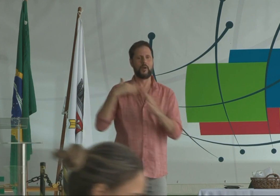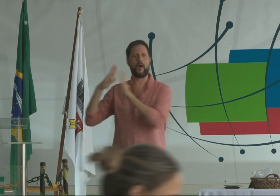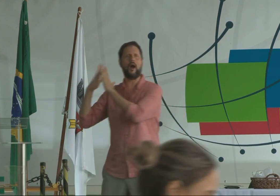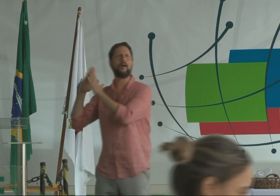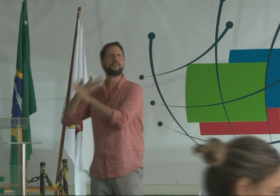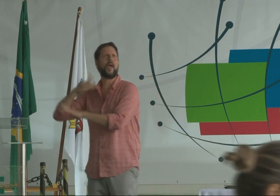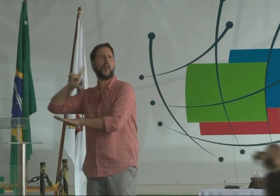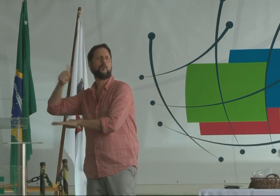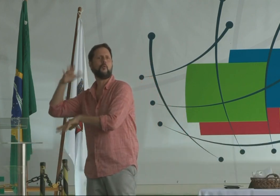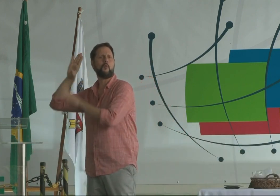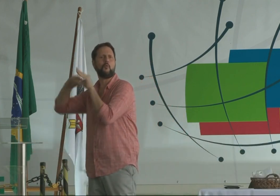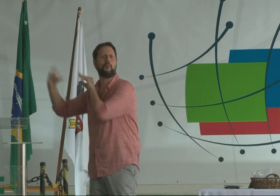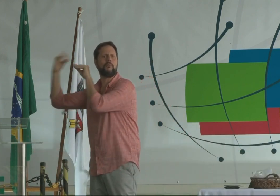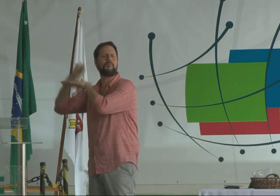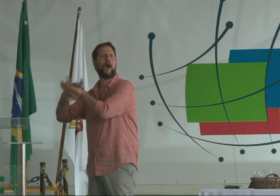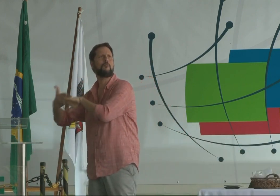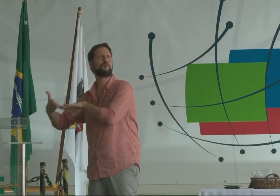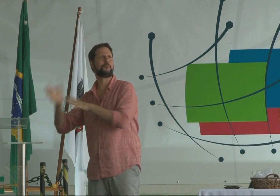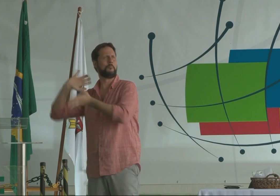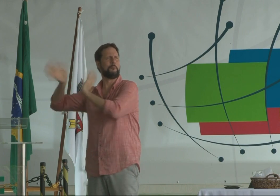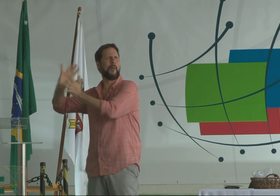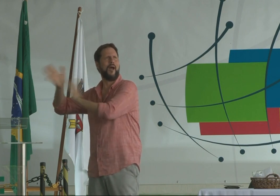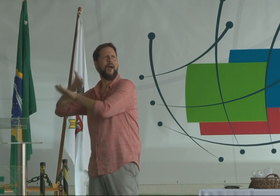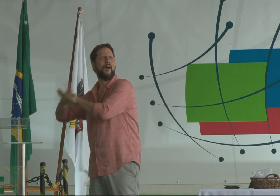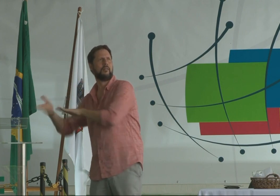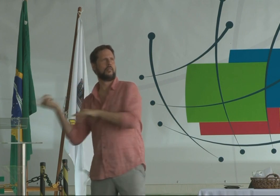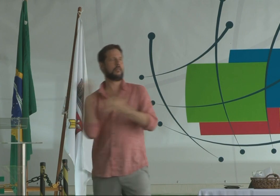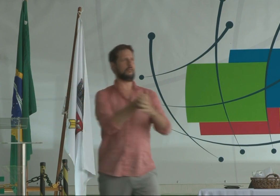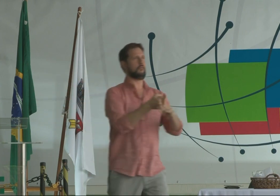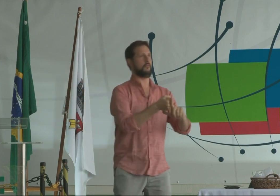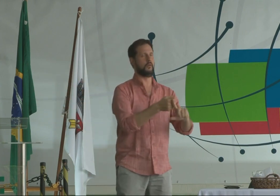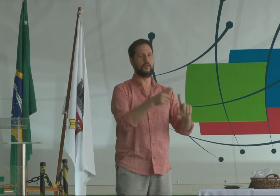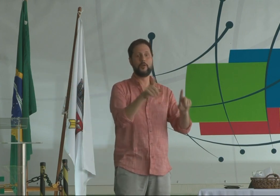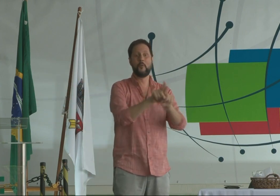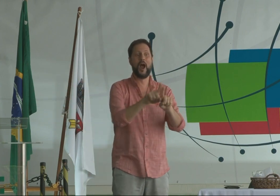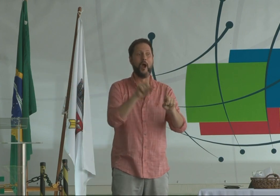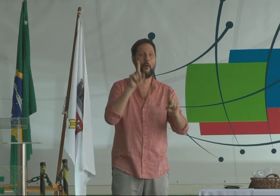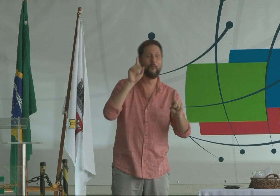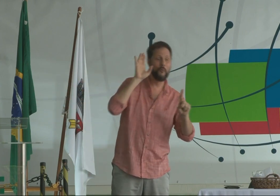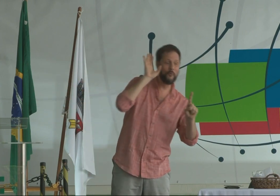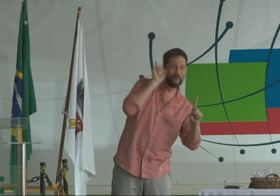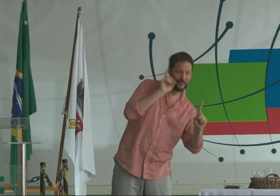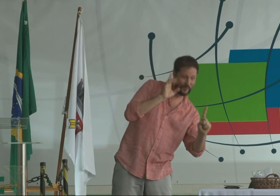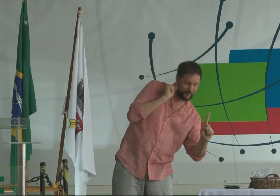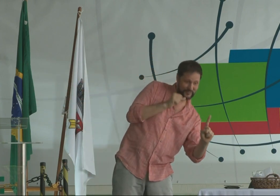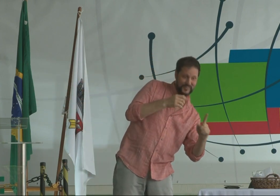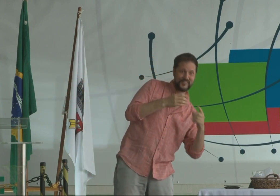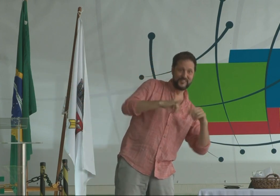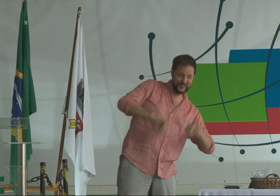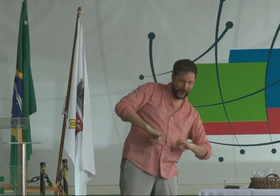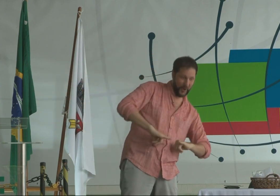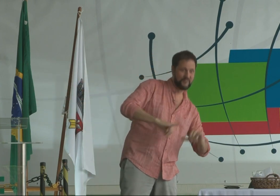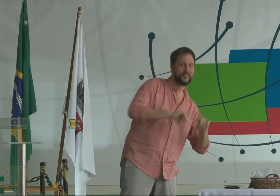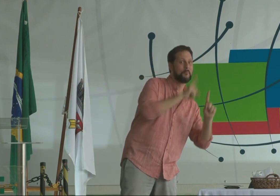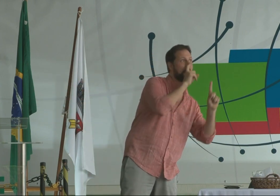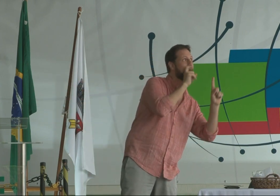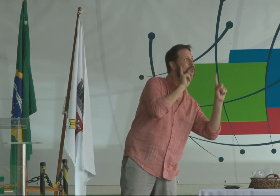escola que é uma outra língua. Poxa, chego em casa que eu conheço em língua de sinais. E eu chego numa escola ouvinte. Tem aquele impacto. Da mesma